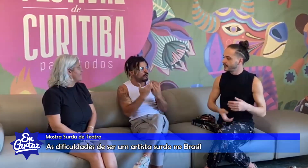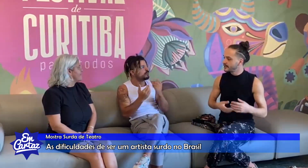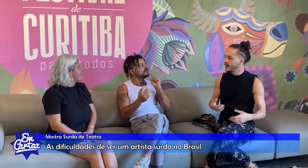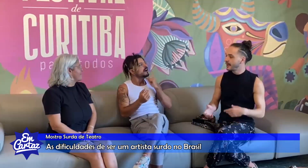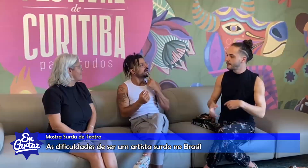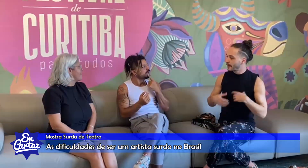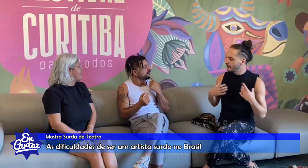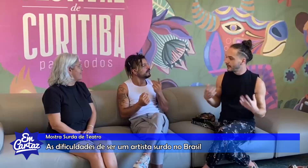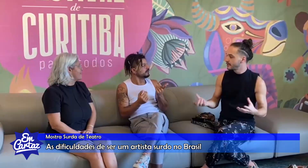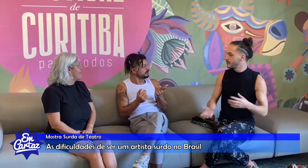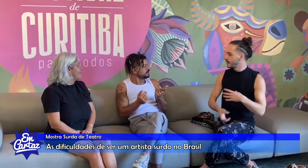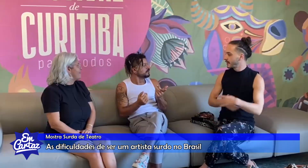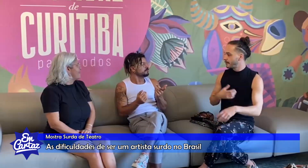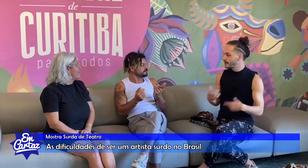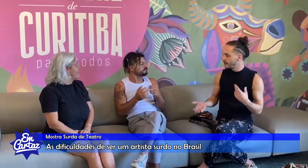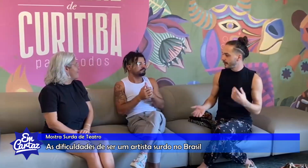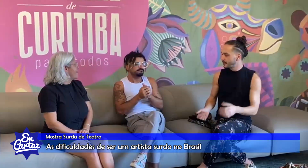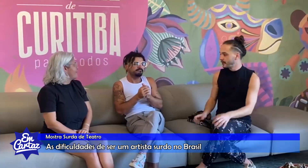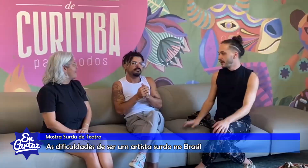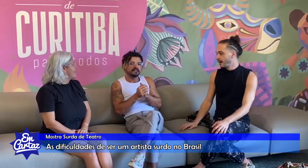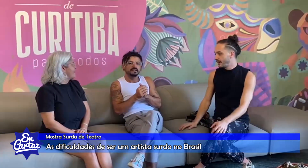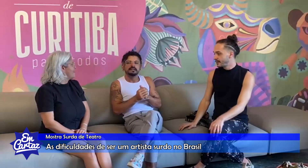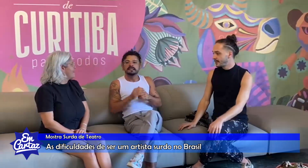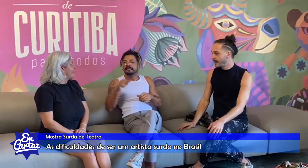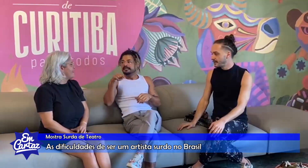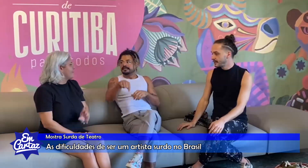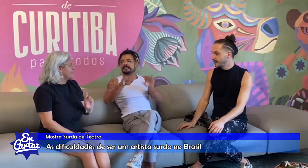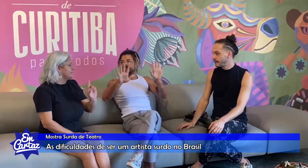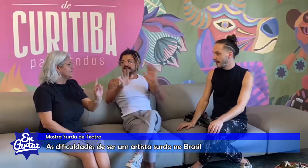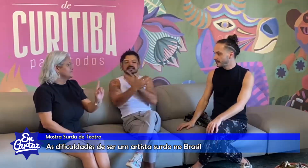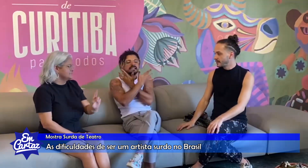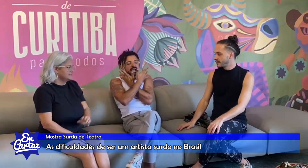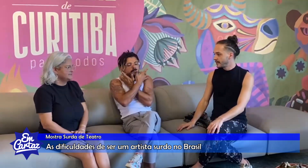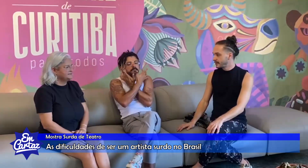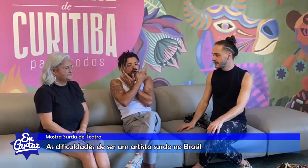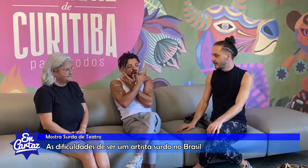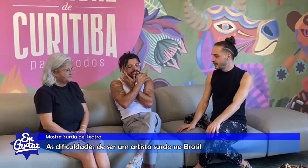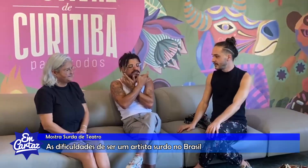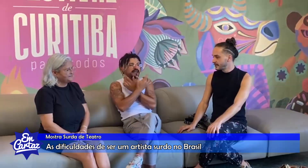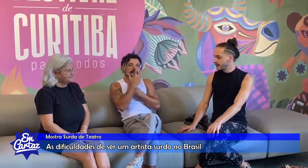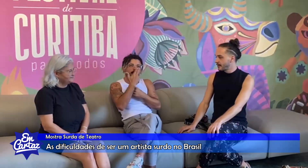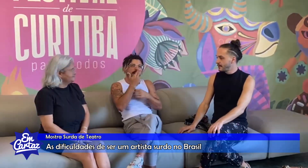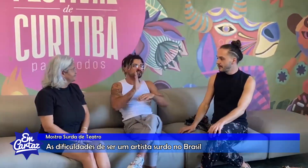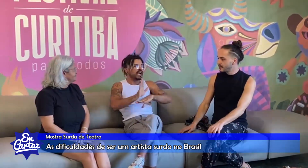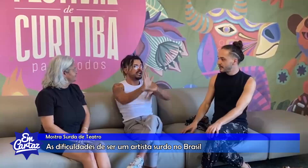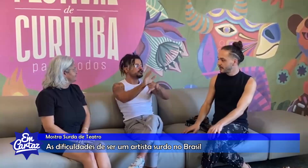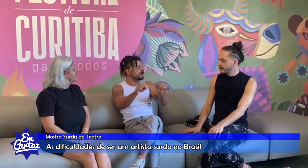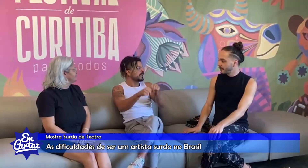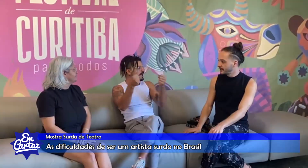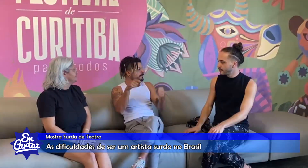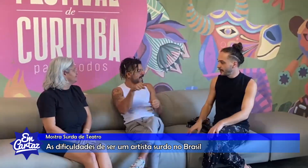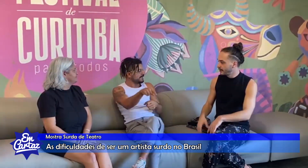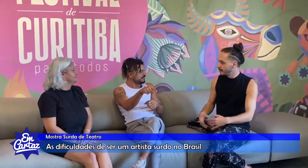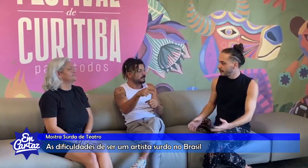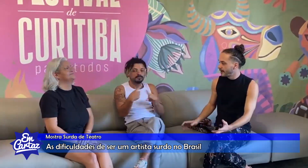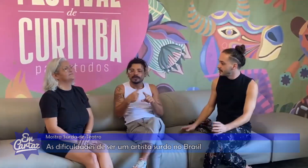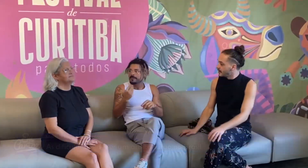línguas de sinais para a comunidade surda, que ela possa, de fato, acessar esses espaços, esses caminhos de financiamento e tudo mais.